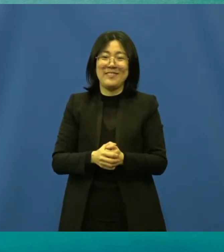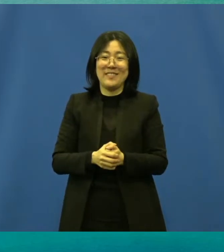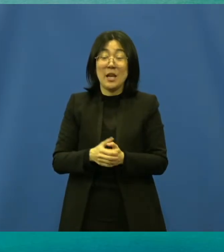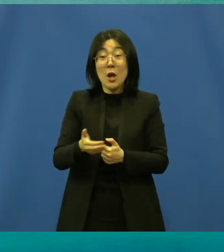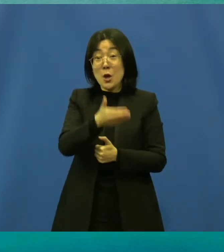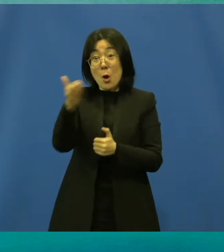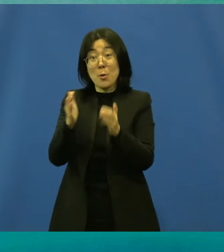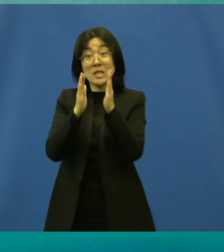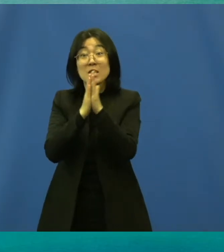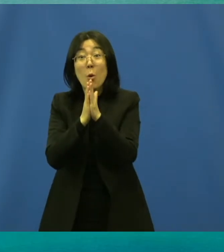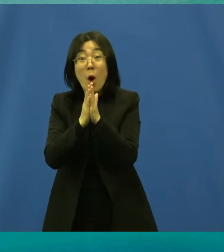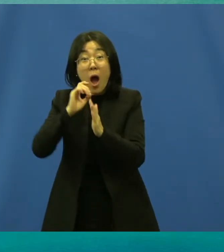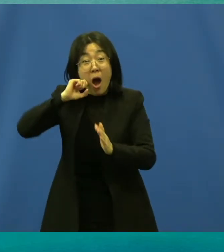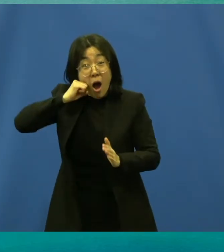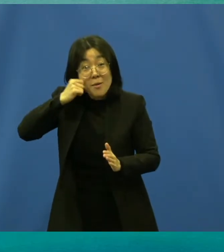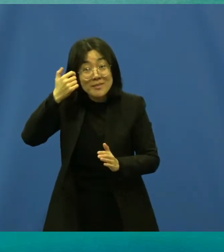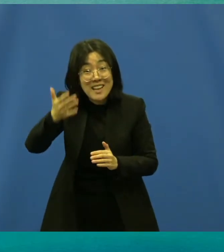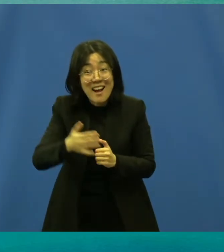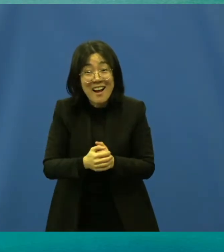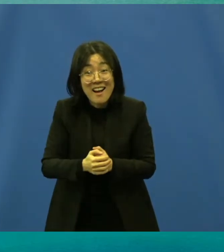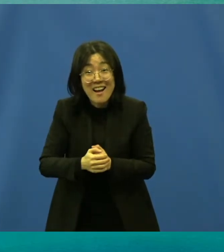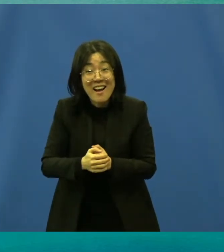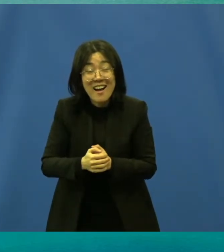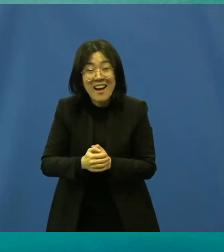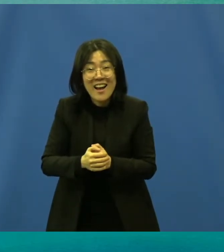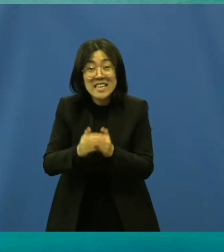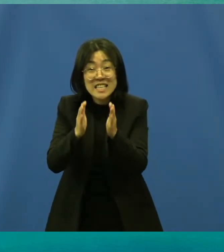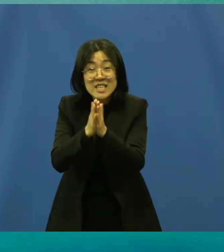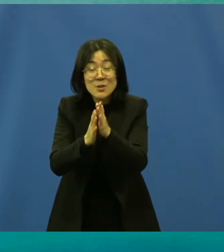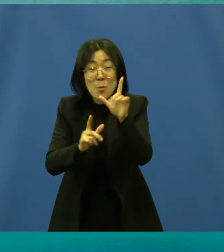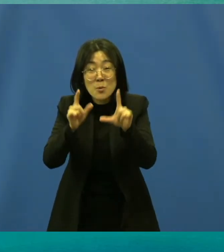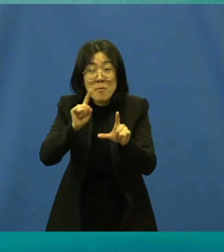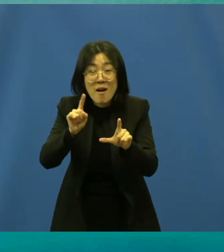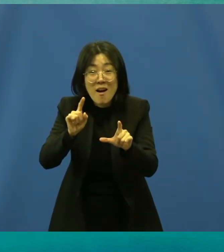것이 아닙니다. 여호와께로 얼굴을 들면 됩니다.